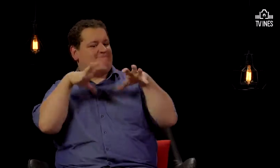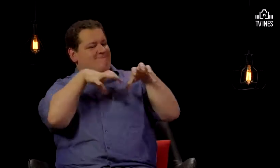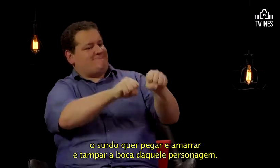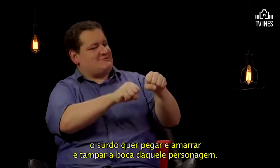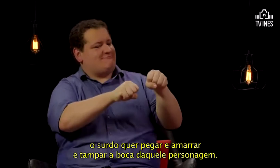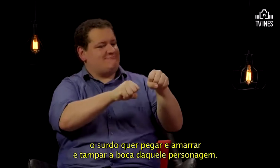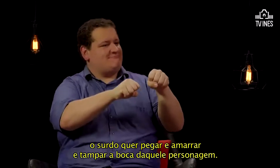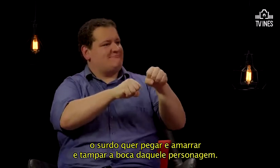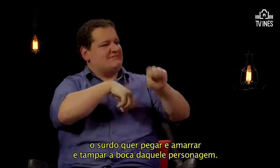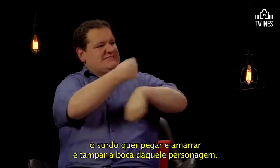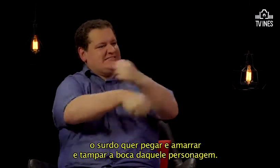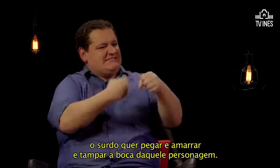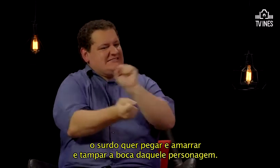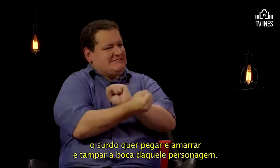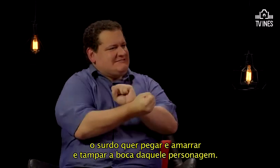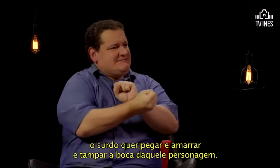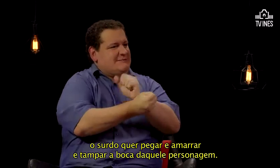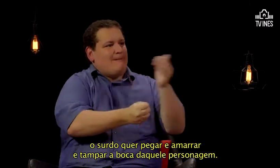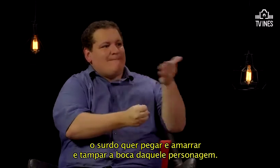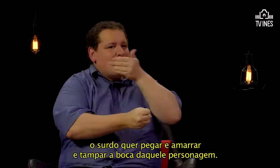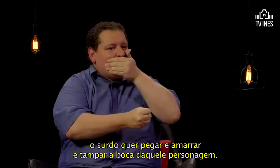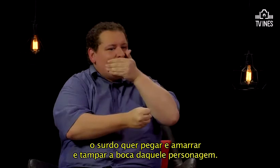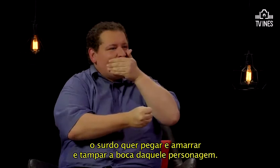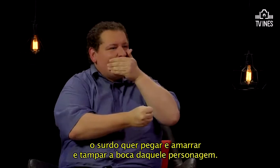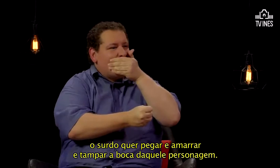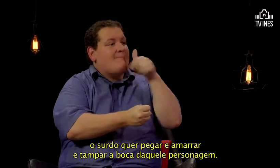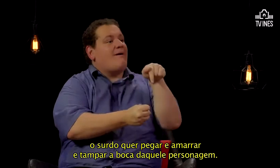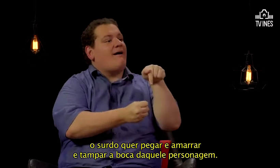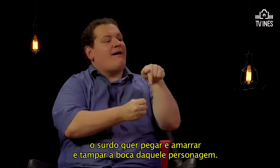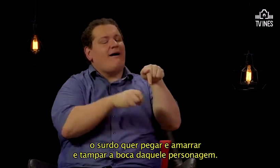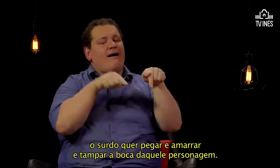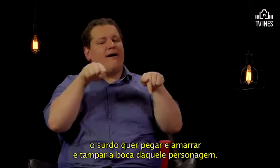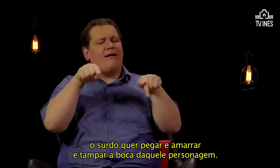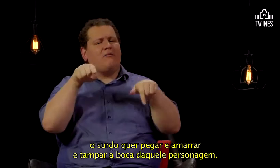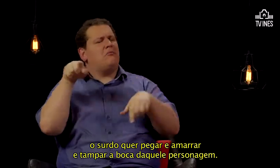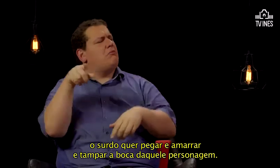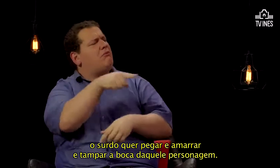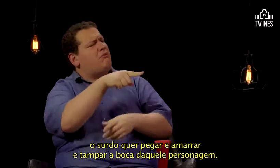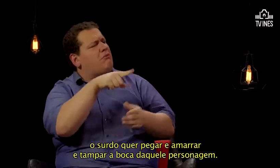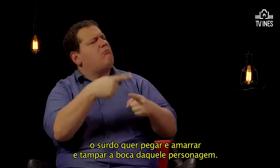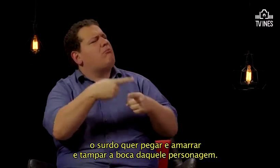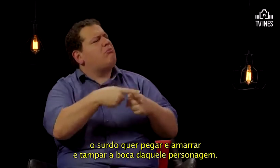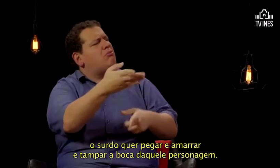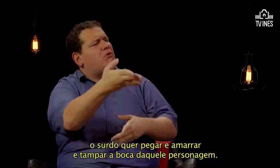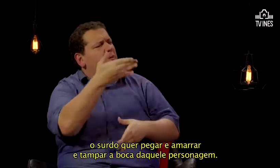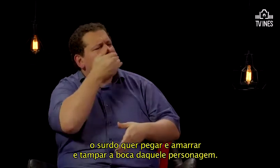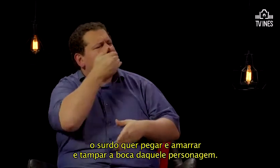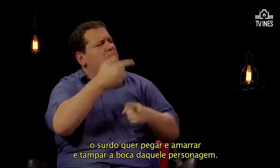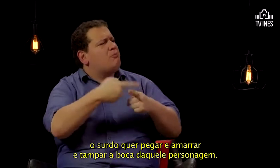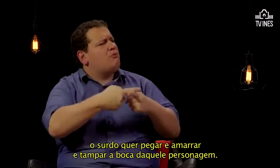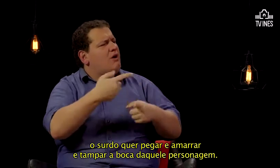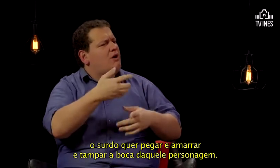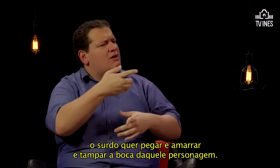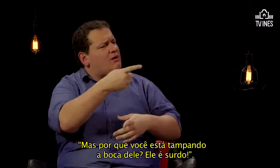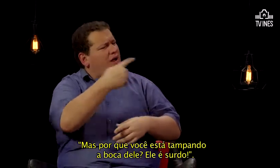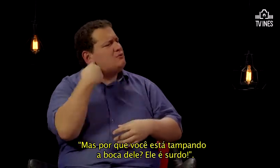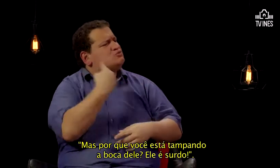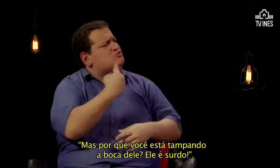o surdo quer pegar e amarrar e tampar a boca daquele personagem. Mas por que você está